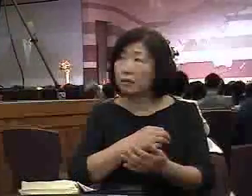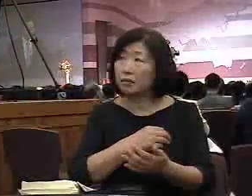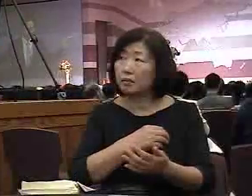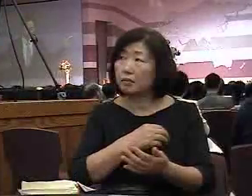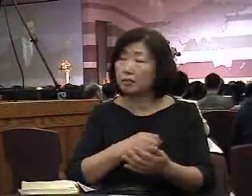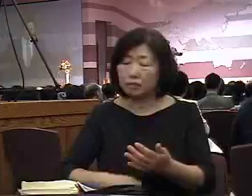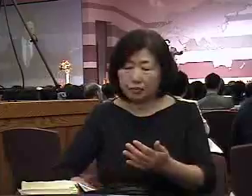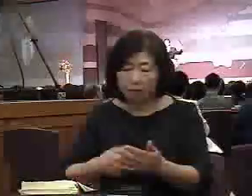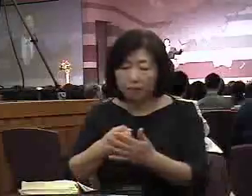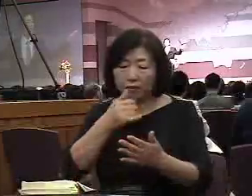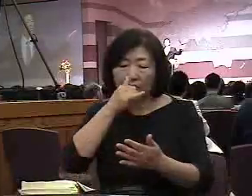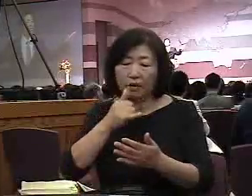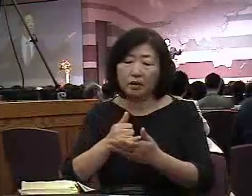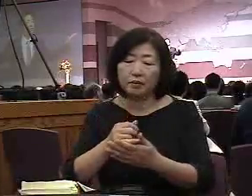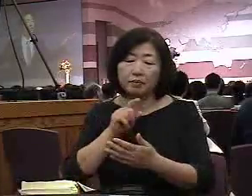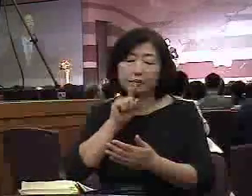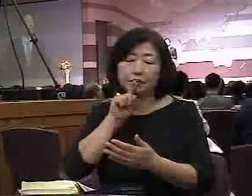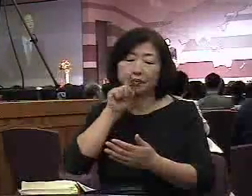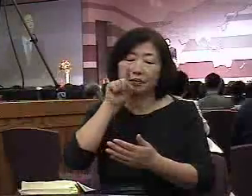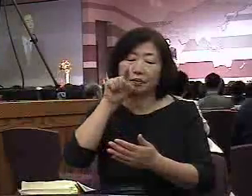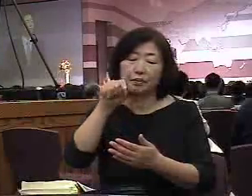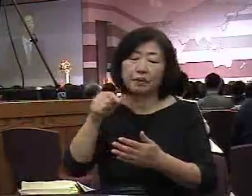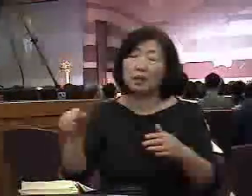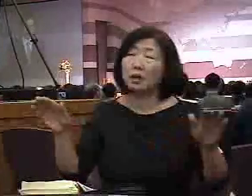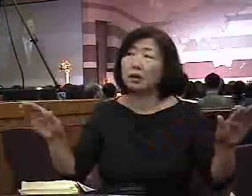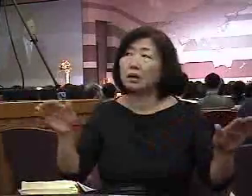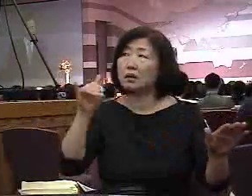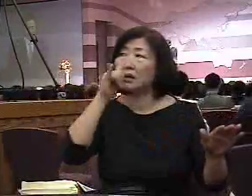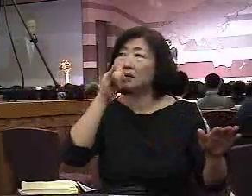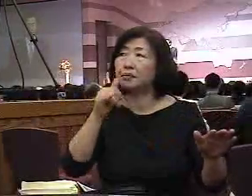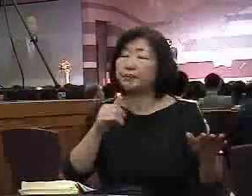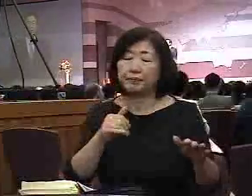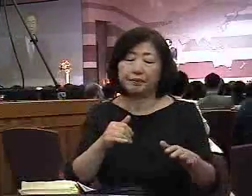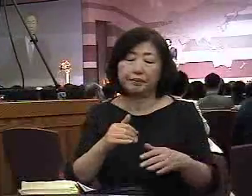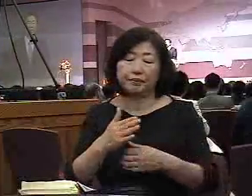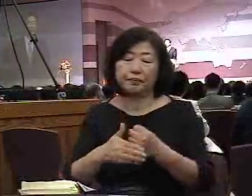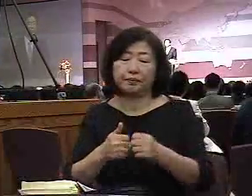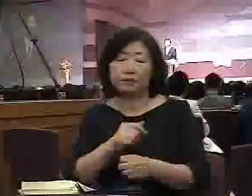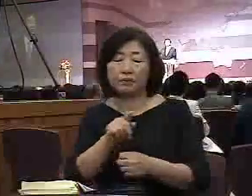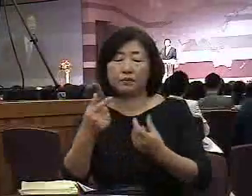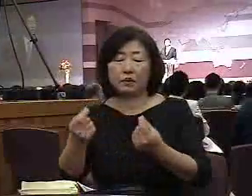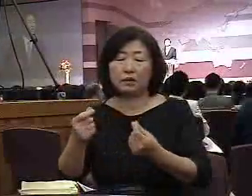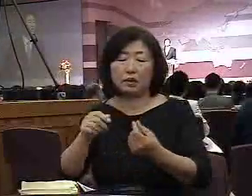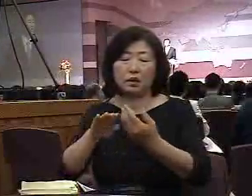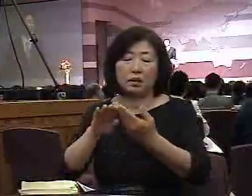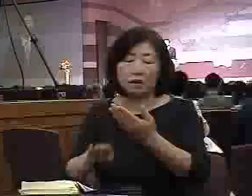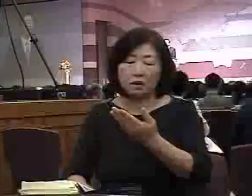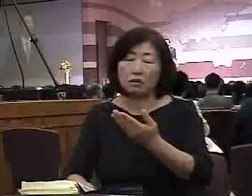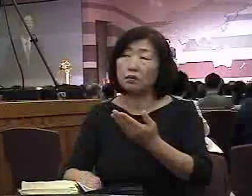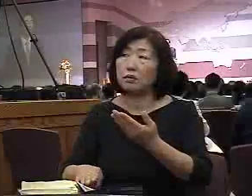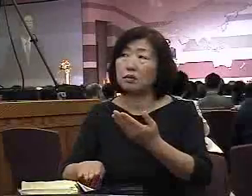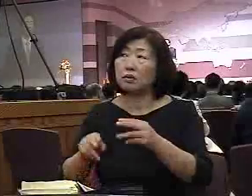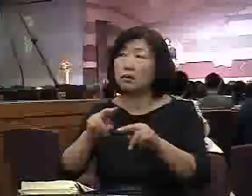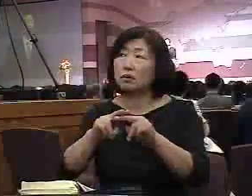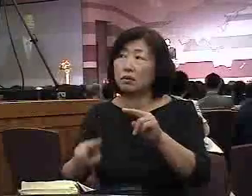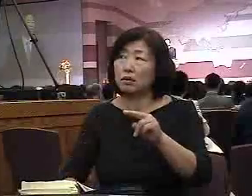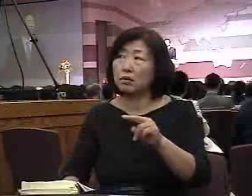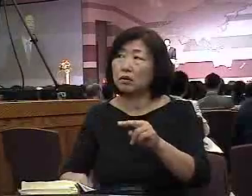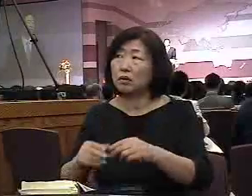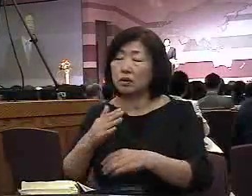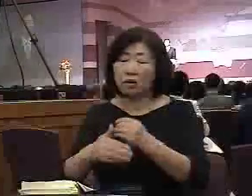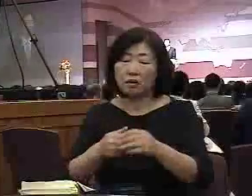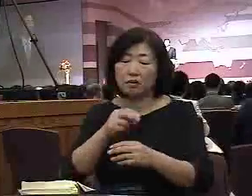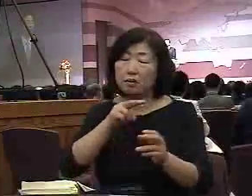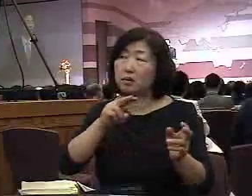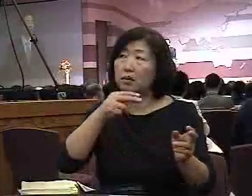왜냐하면 그분에게는 독수리 날개가 있는 거예요. 그래서 하나님께서 우리를 그렇게 낮추시고 떨어뜨리실 때 하나님 째려보시지